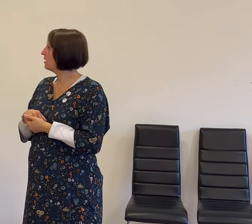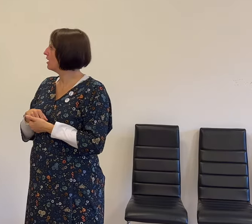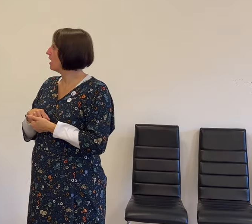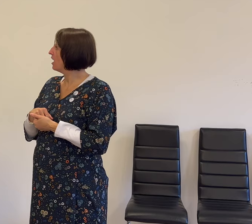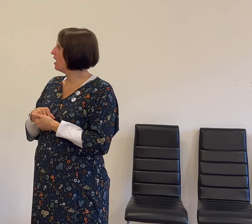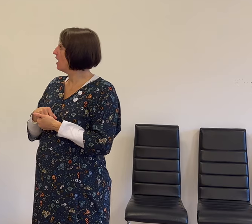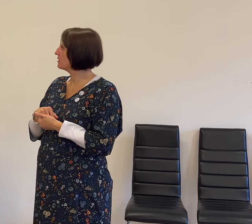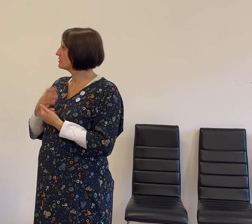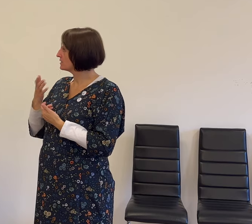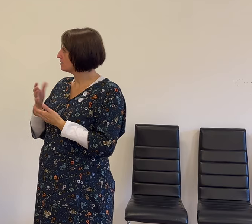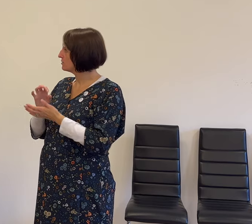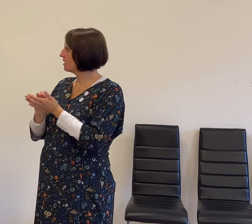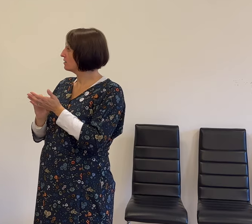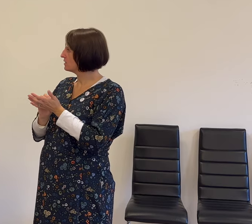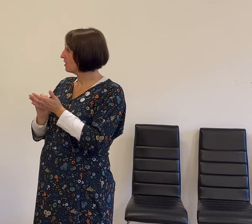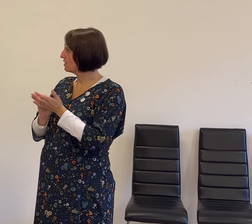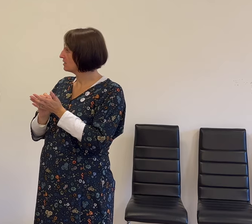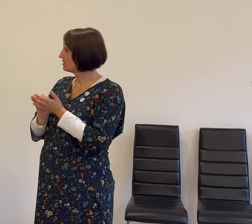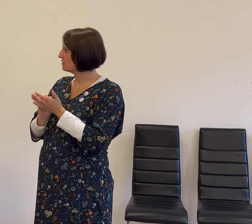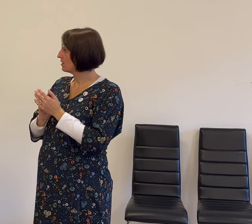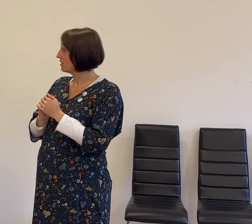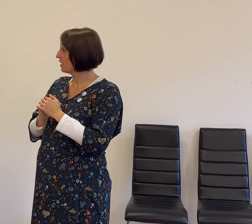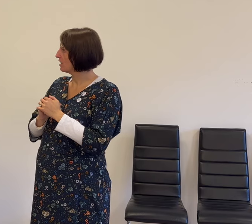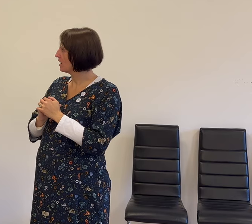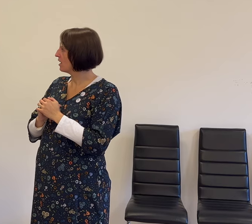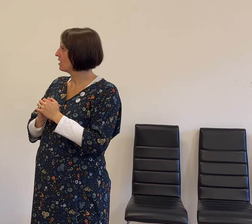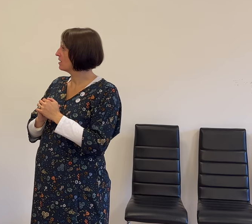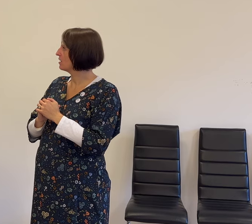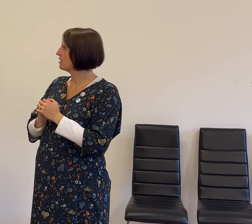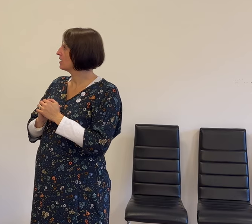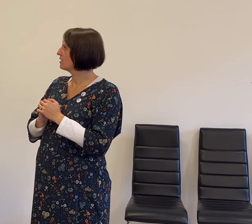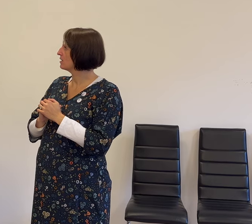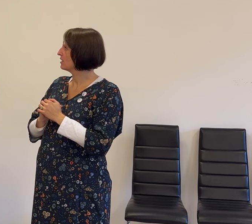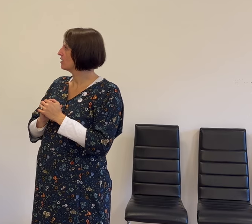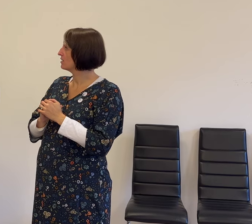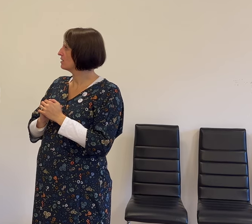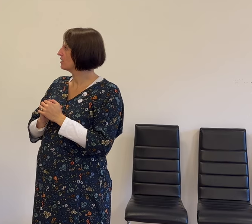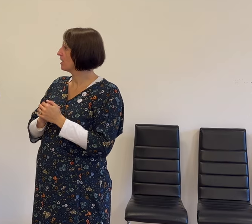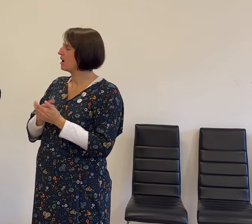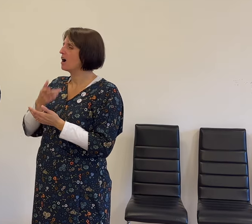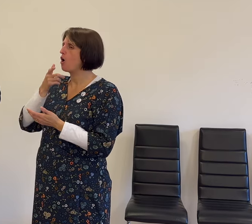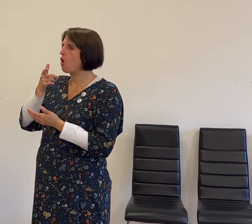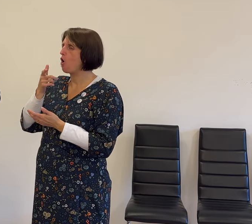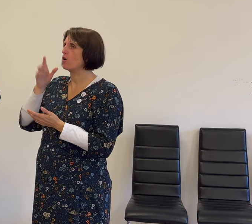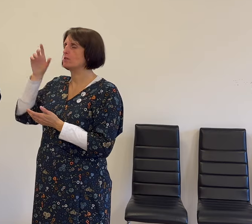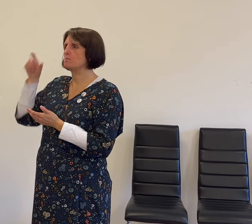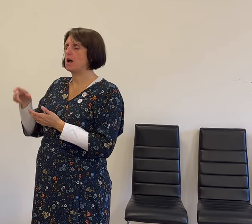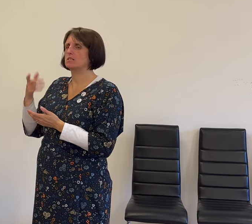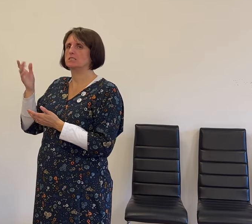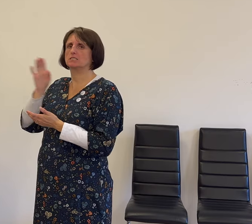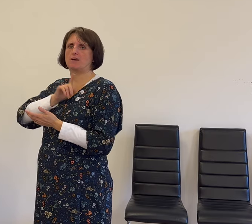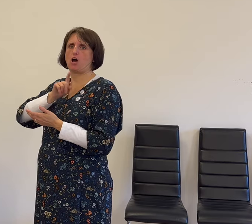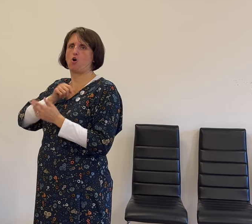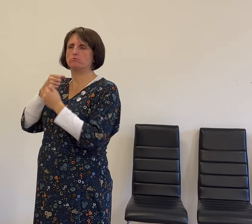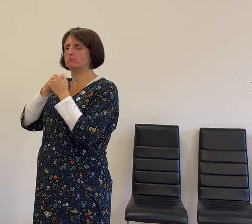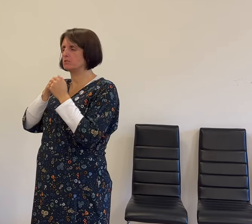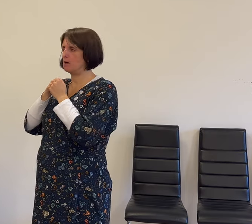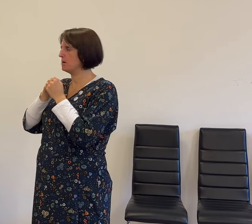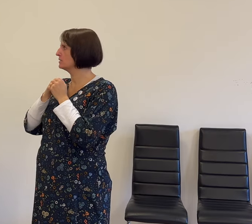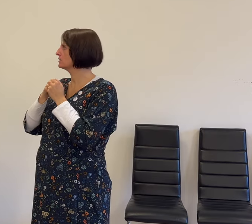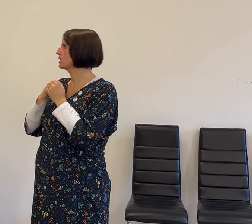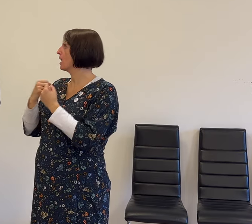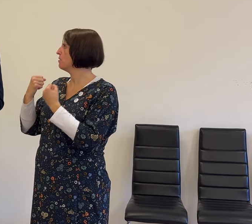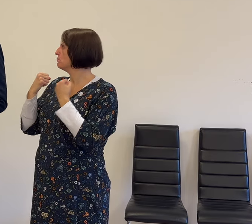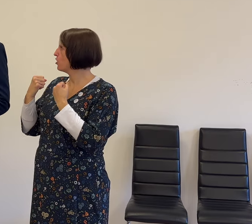že ty síly by mohly být teoreticky vyrovnané, protože oni mají svého zápasníka a nemluví o tom, když